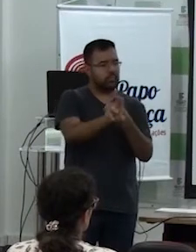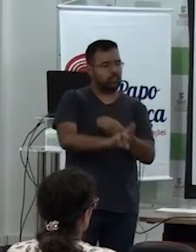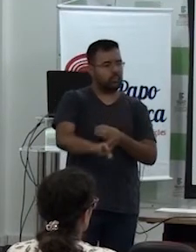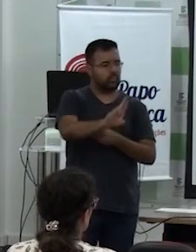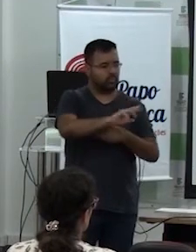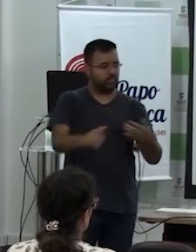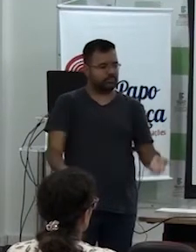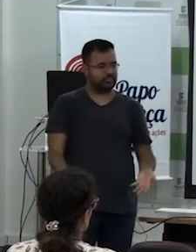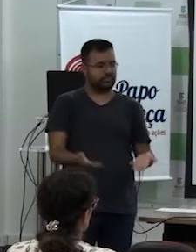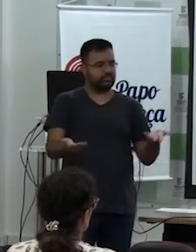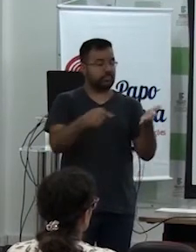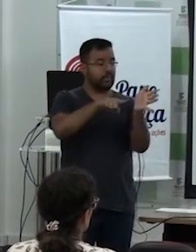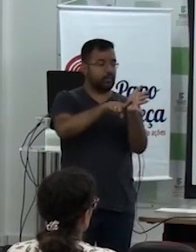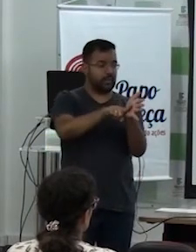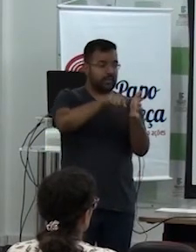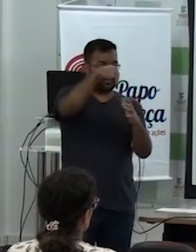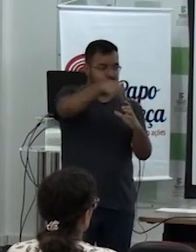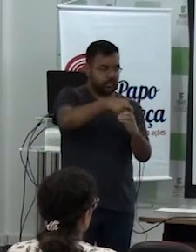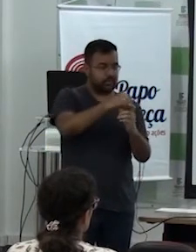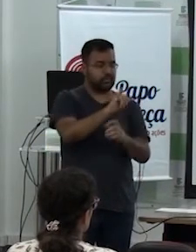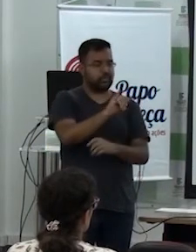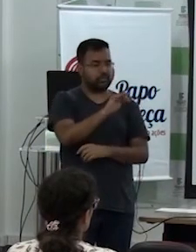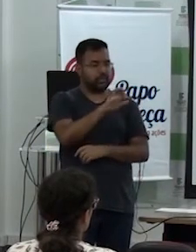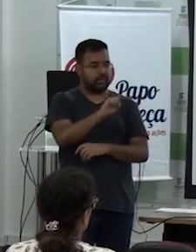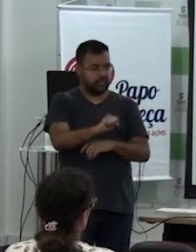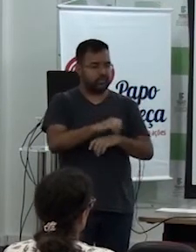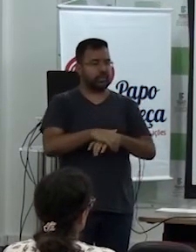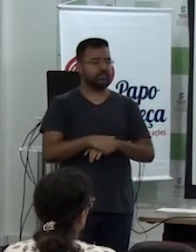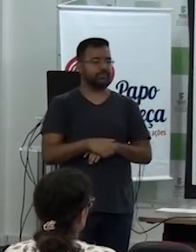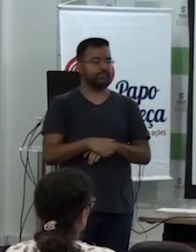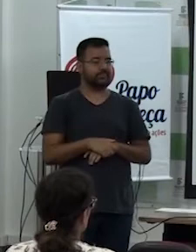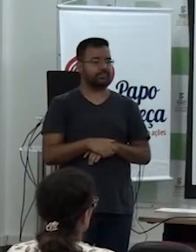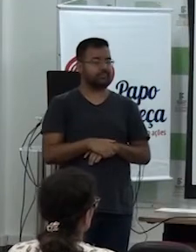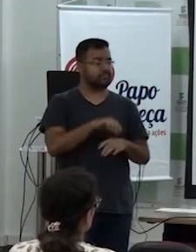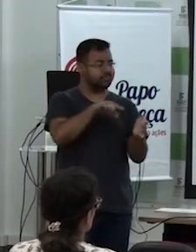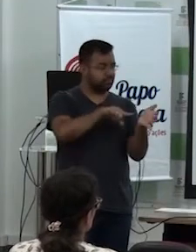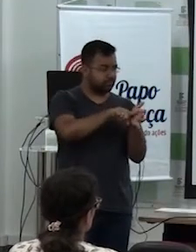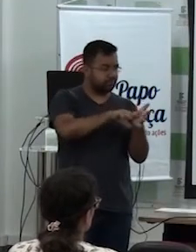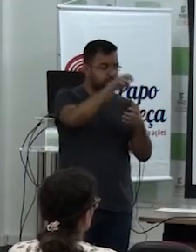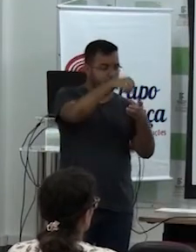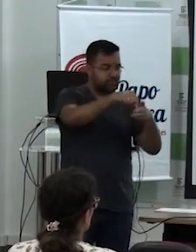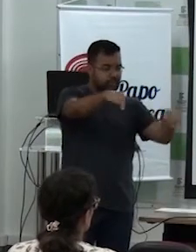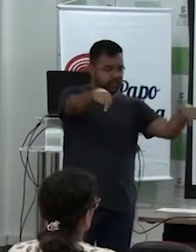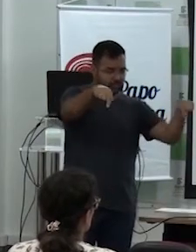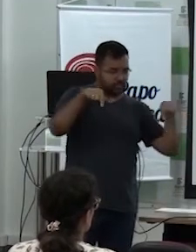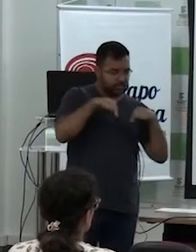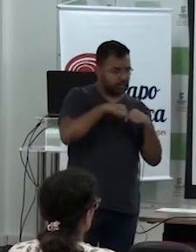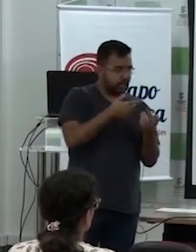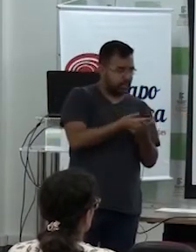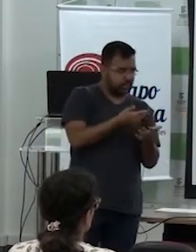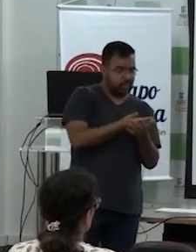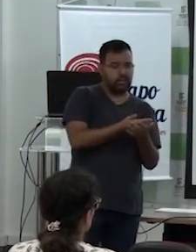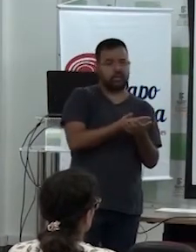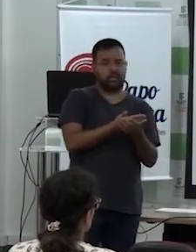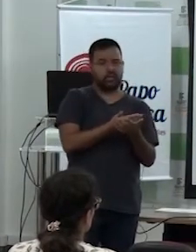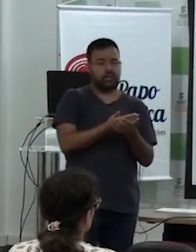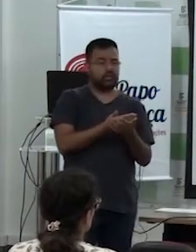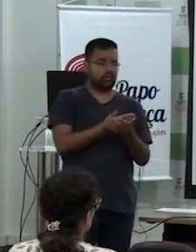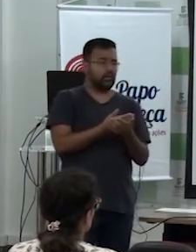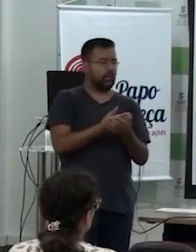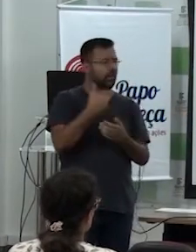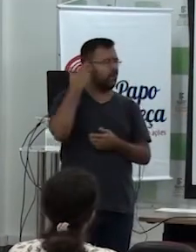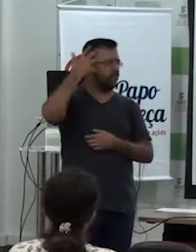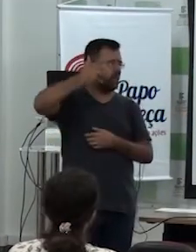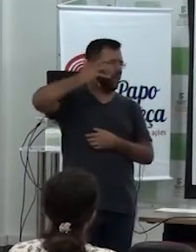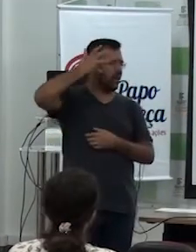científico da instituição, é, pesquisa em sala de aula presencial virtual com a prática com a pesquisa. Essa foi uma palestra